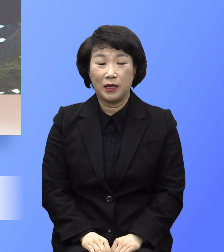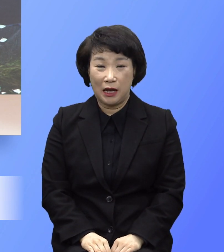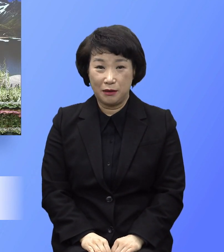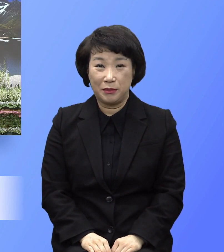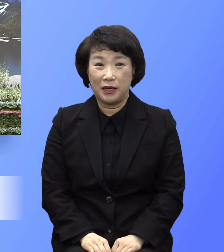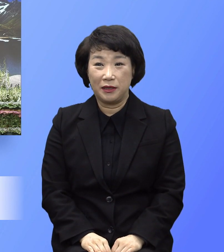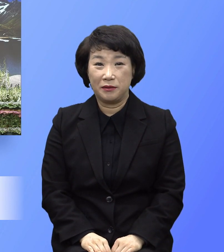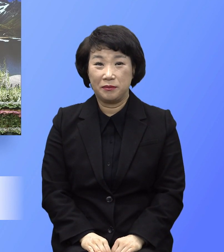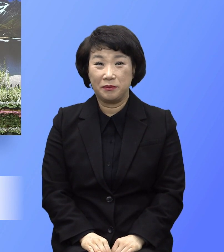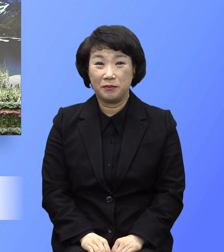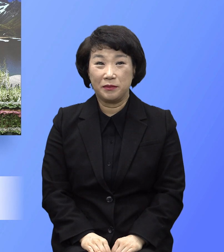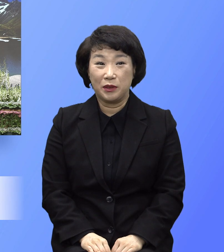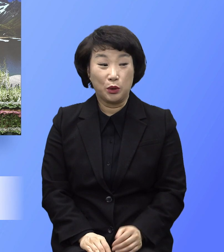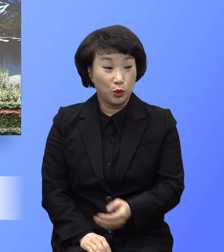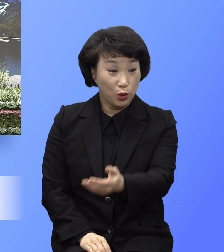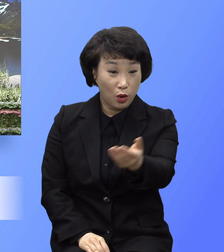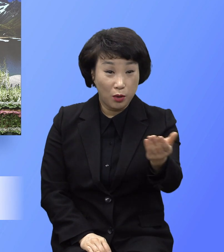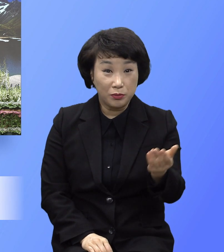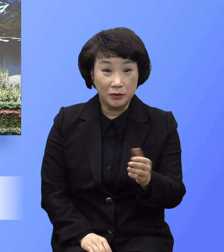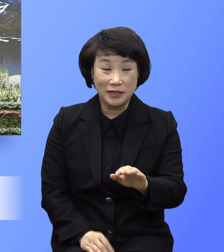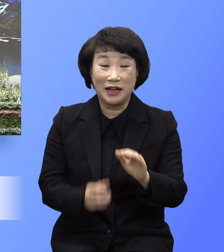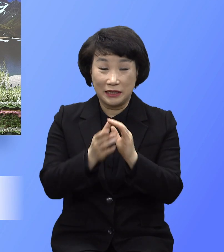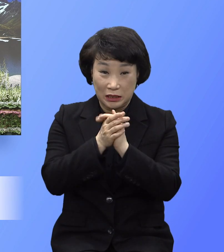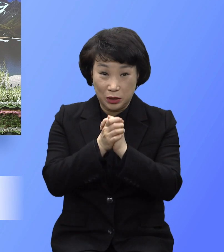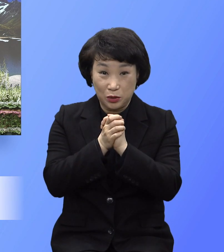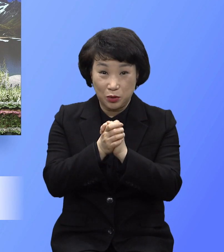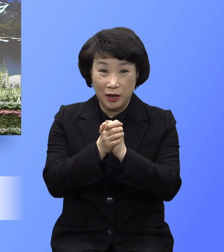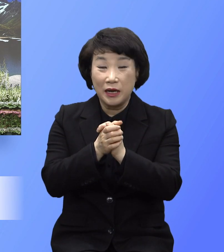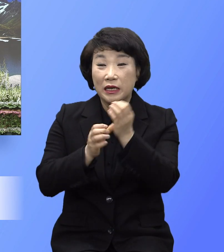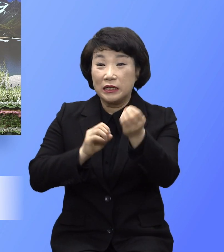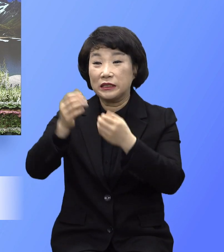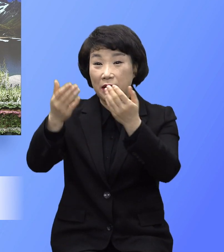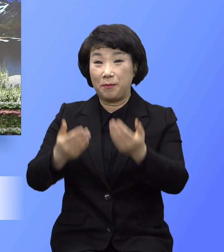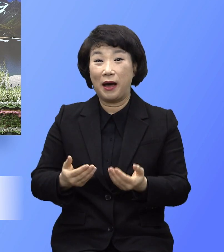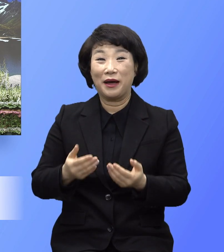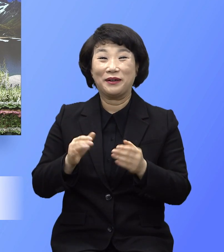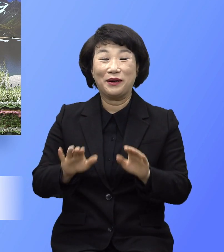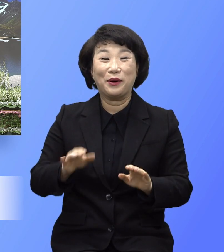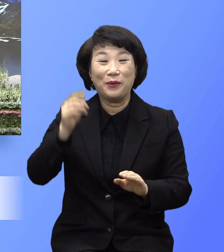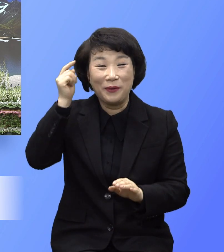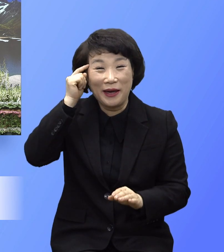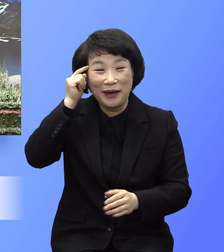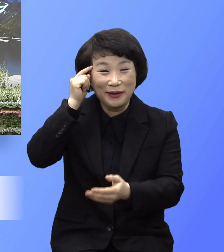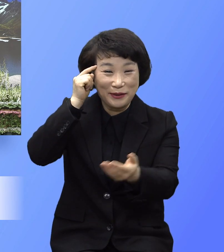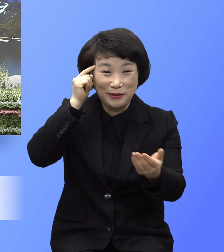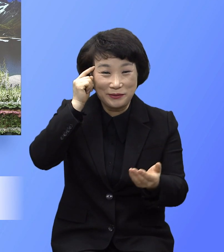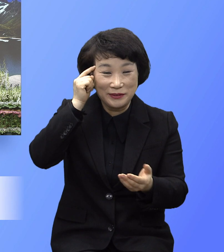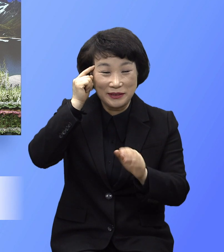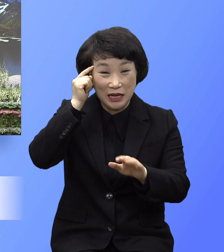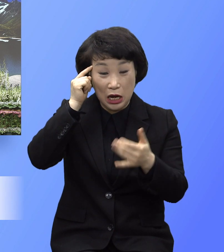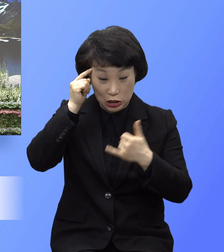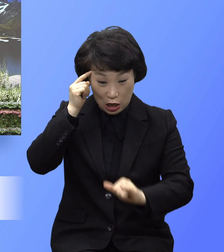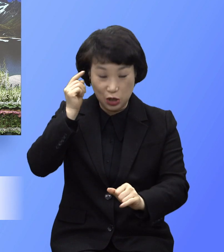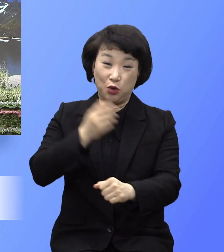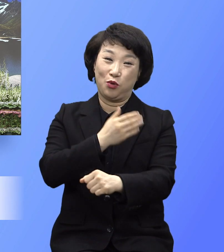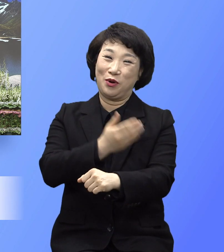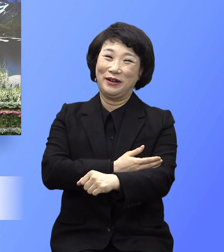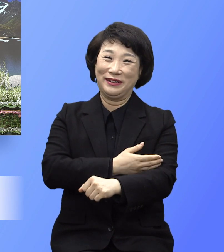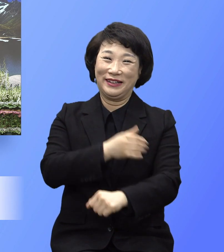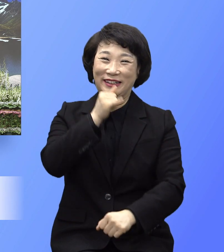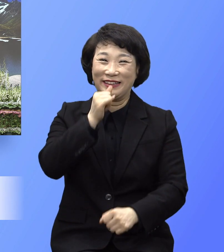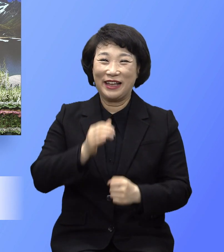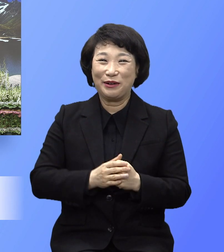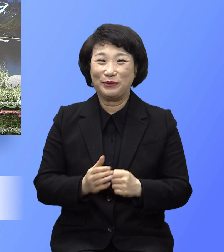함이라. 여러분들이 기도해서 응답받을 수밖에 없는 것은 자녀이기